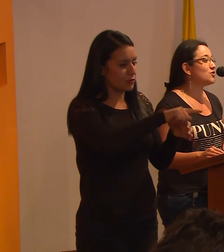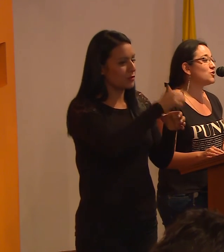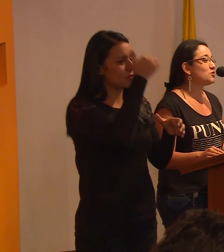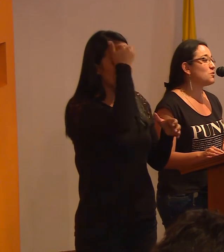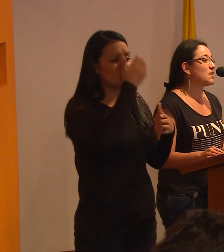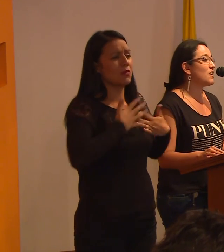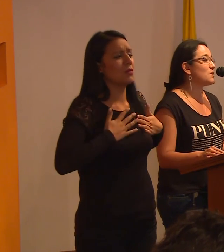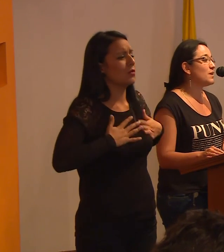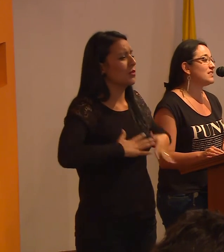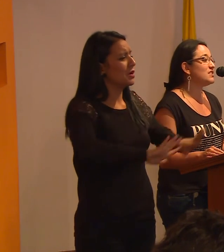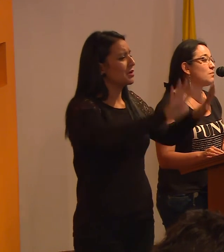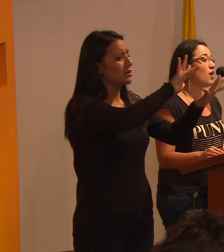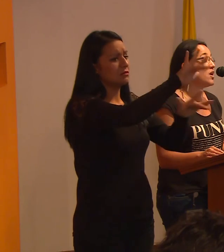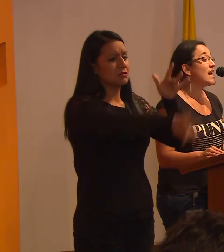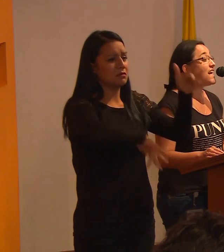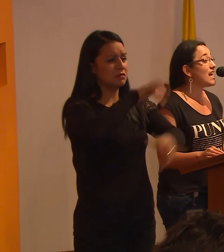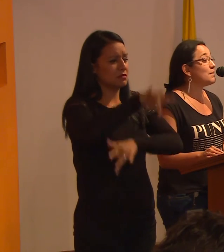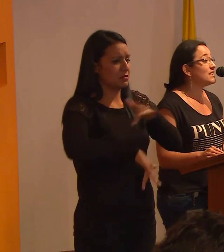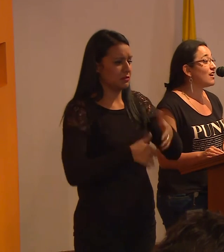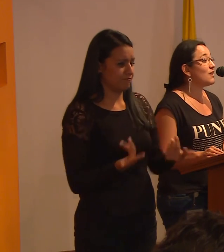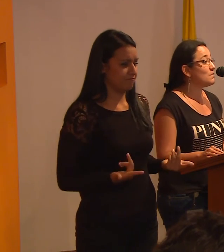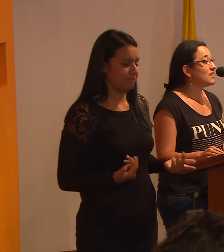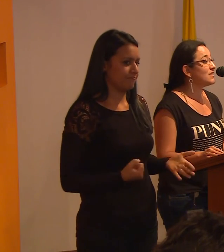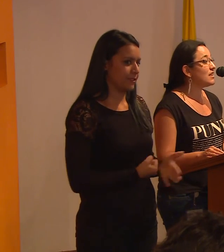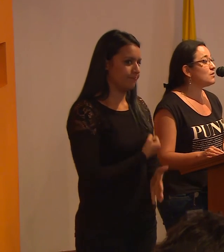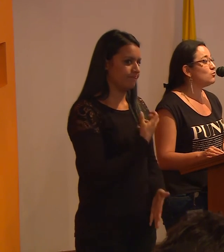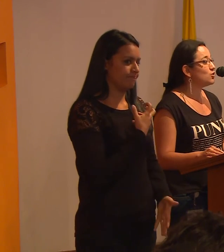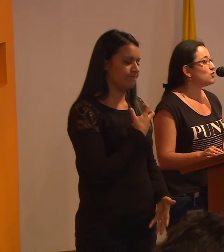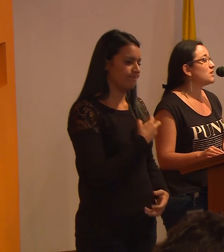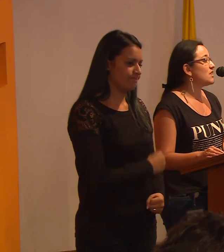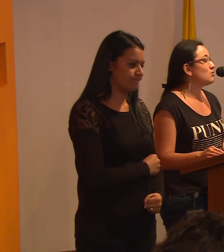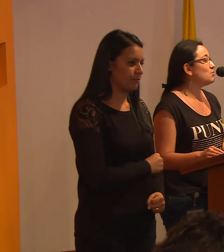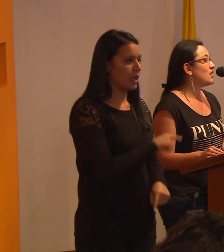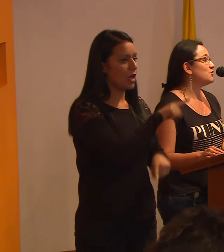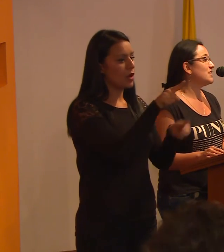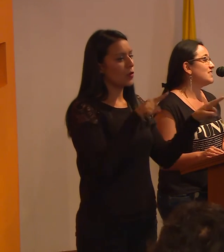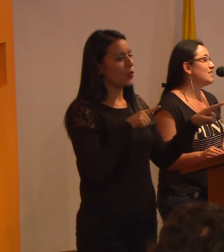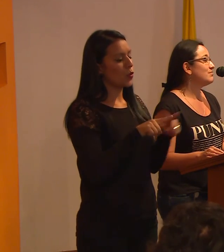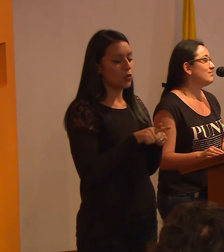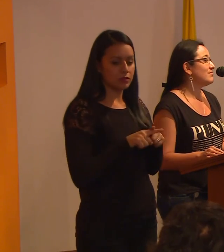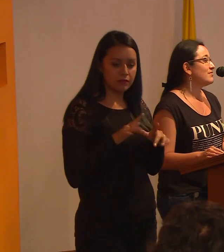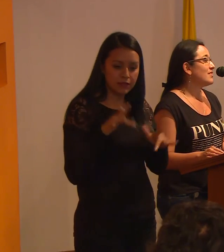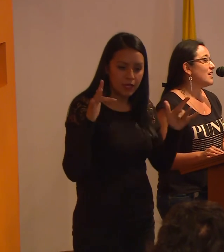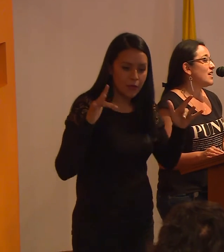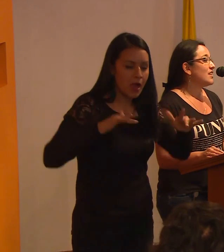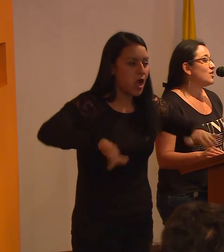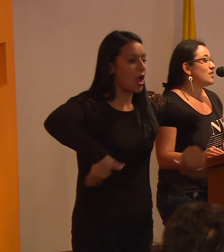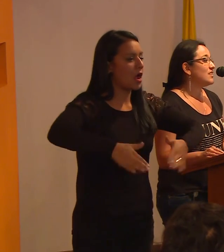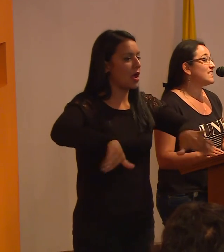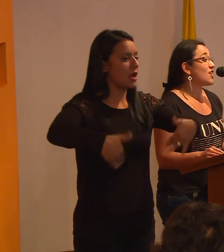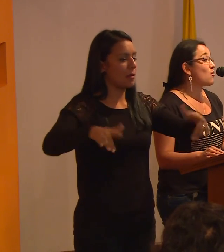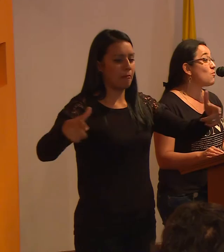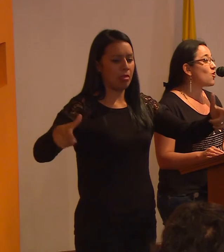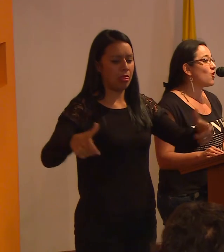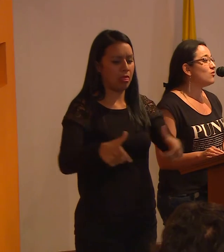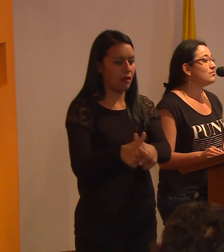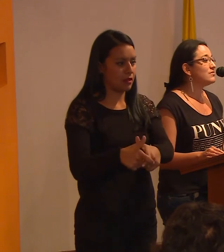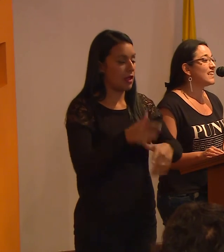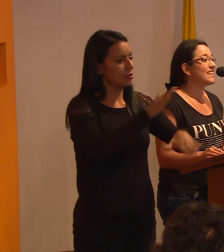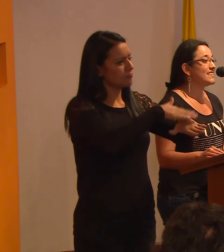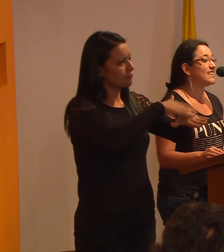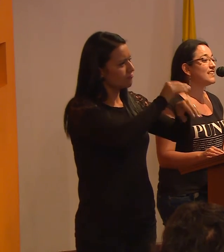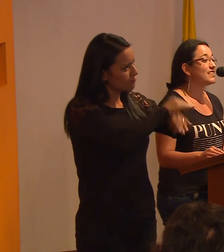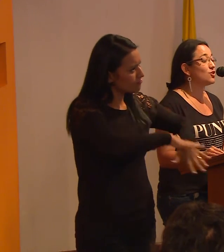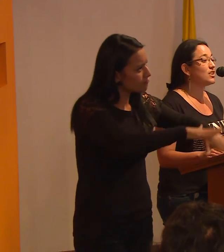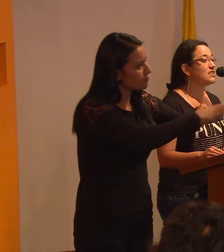Cualquiera de nosotros podía haber participado y lamentablemente muchos brillamos por la ausencia. Se convocó,